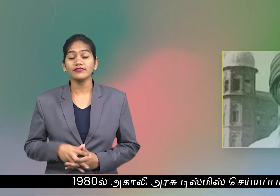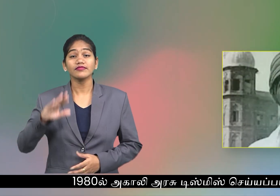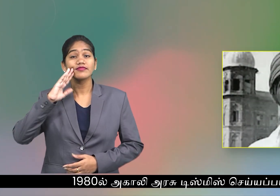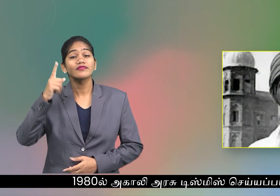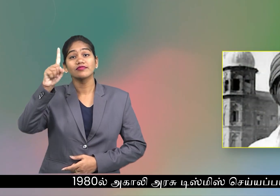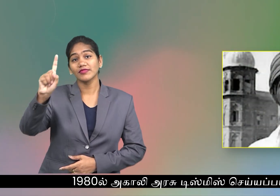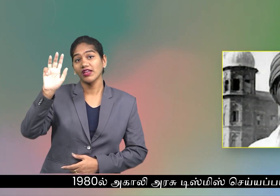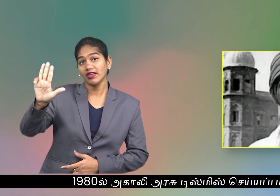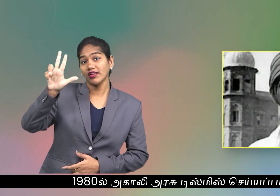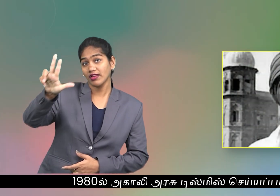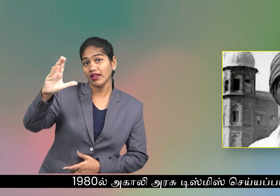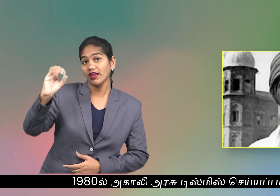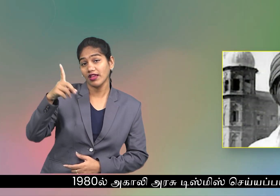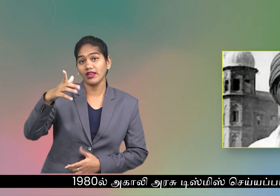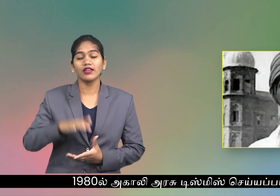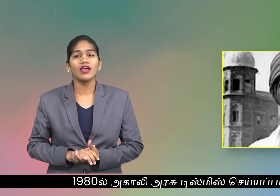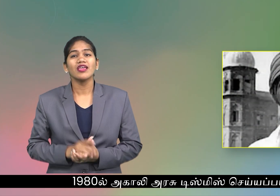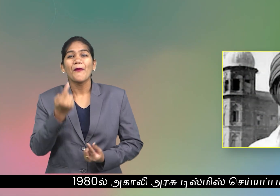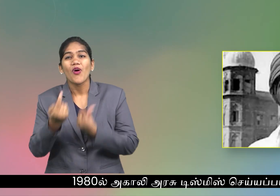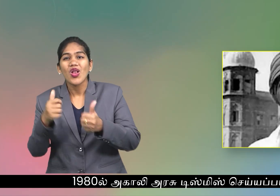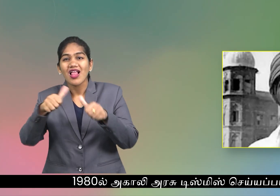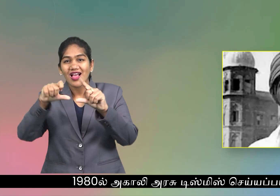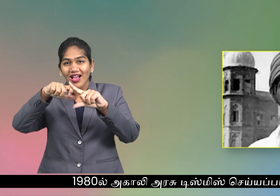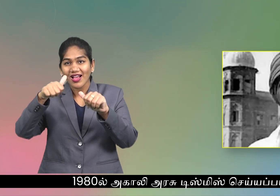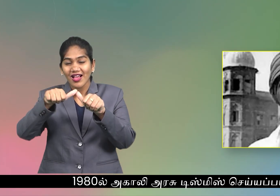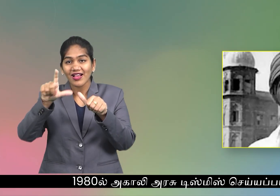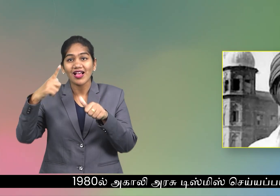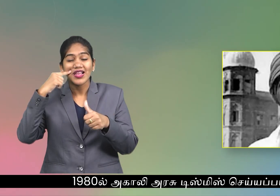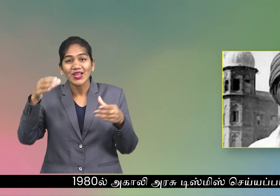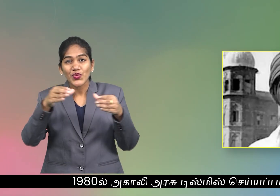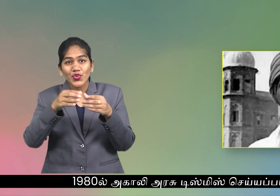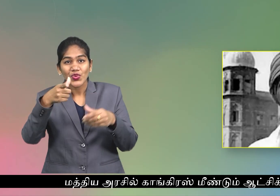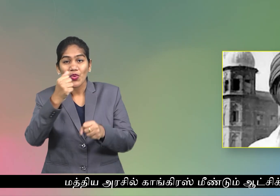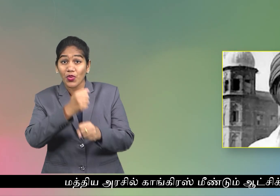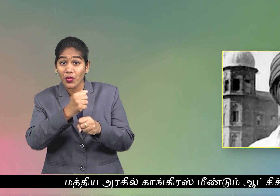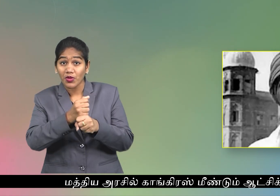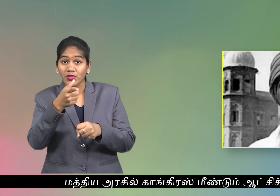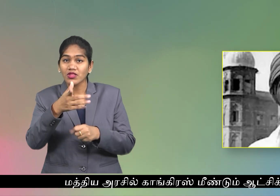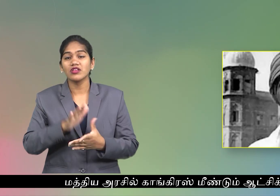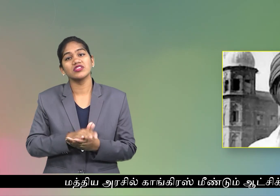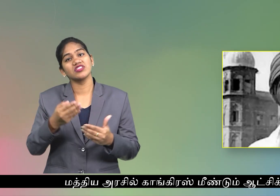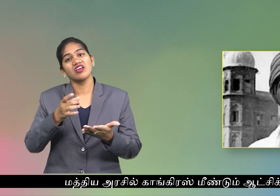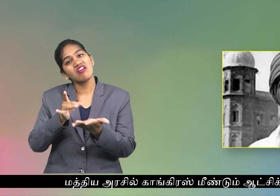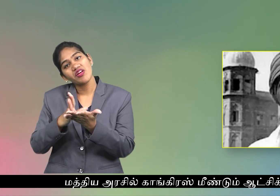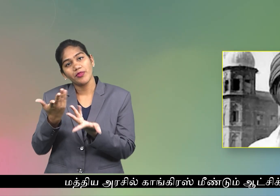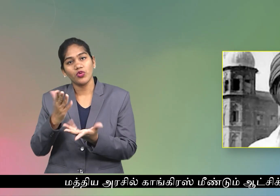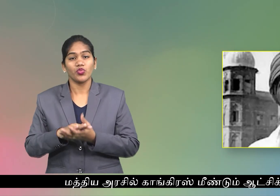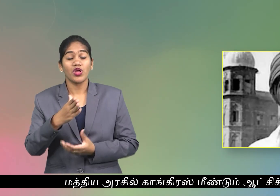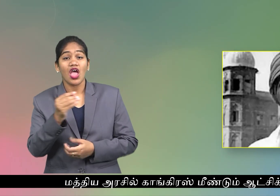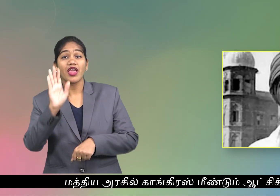ஆயிரத்தி 1980இல் அகாலி அரசு டிஸ்மிஸ் செய்யப்பட்டு மத்திய அரசில் காங்கிரஸ் மீண்டும் ஆட்சிக்கு